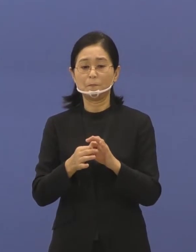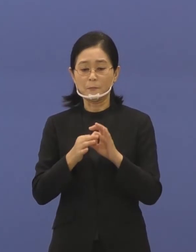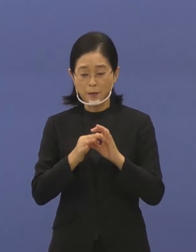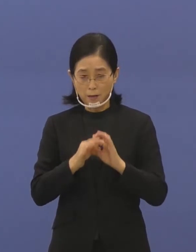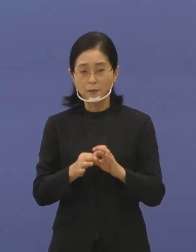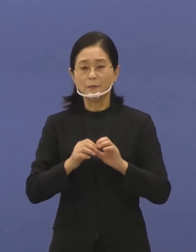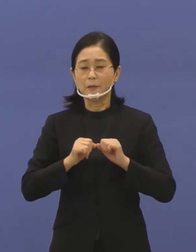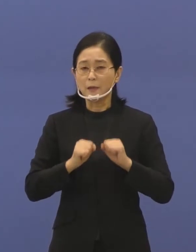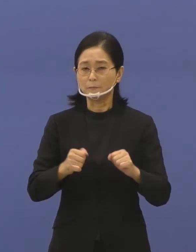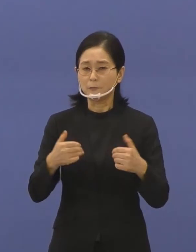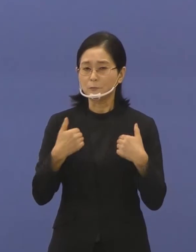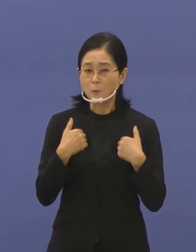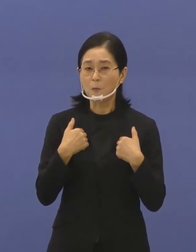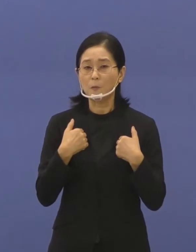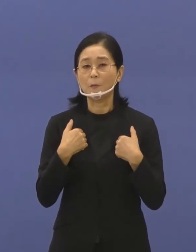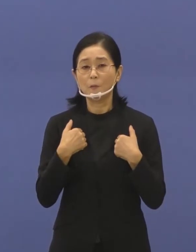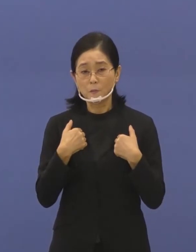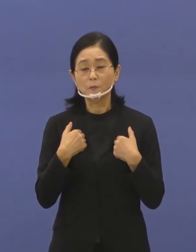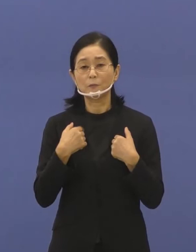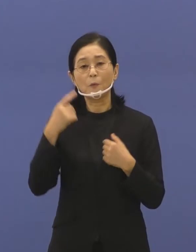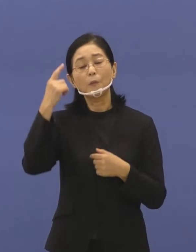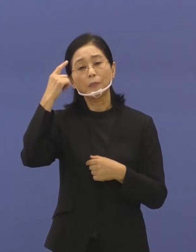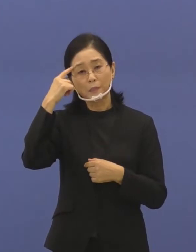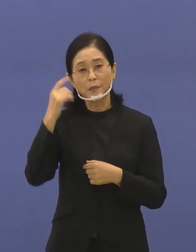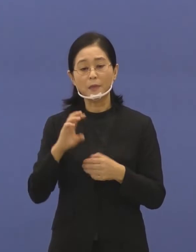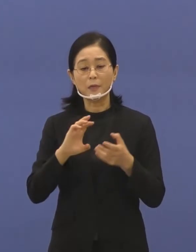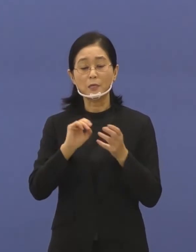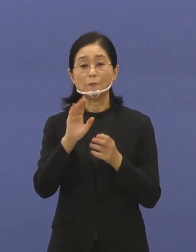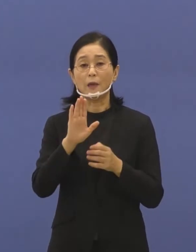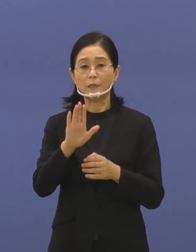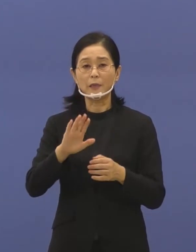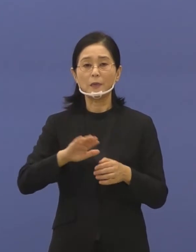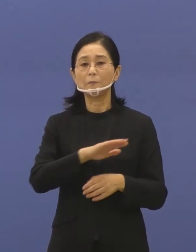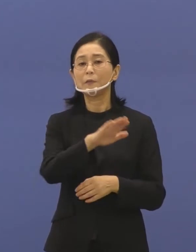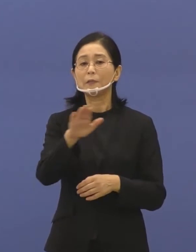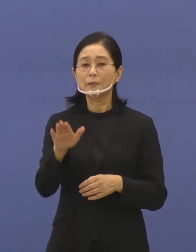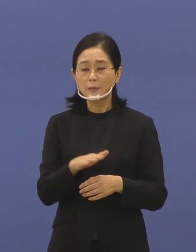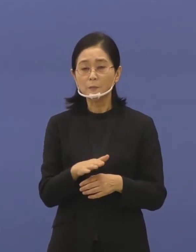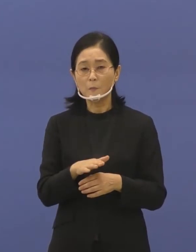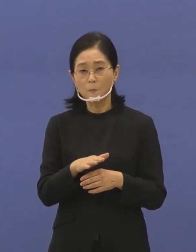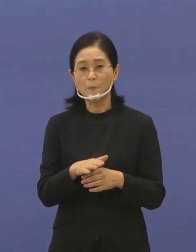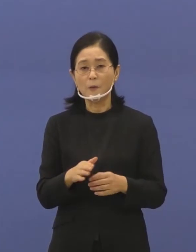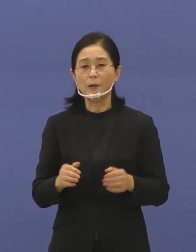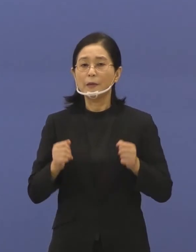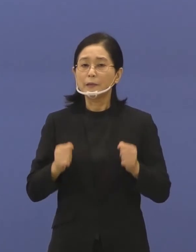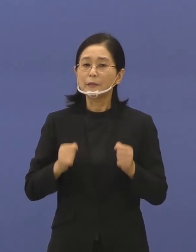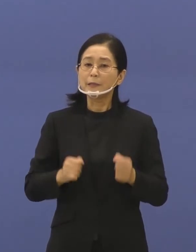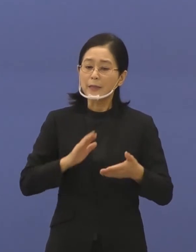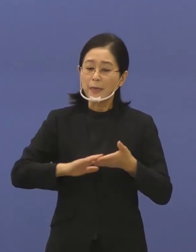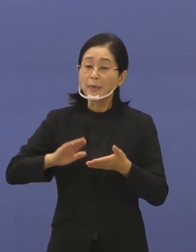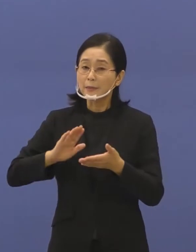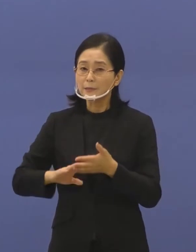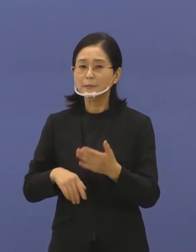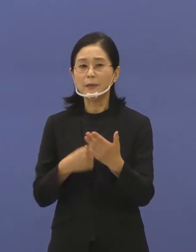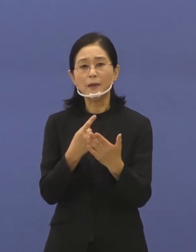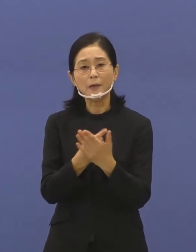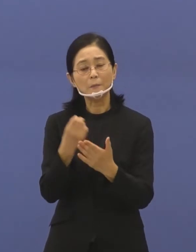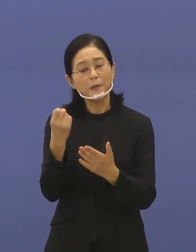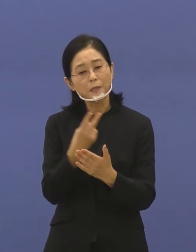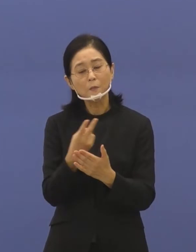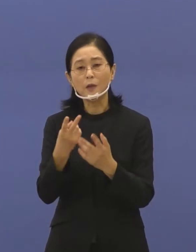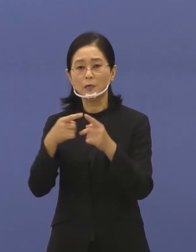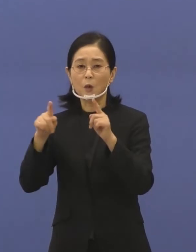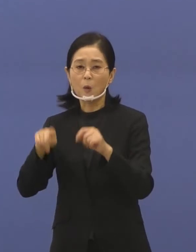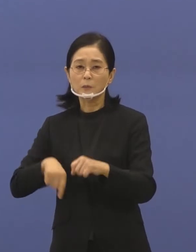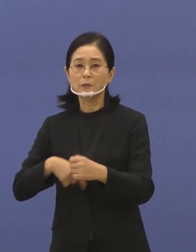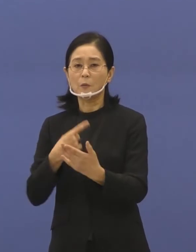ということで岩手県民の皆さんもリレーに参加したりさまざまな行事を作っていったりボ